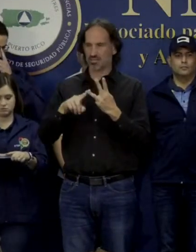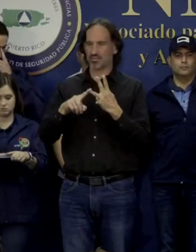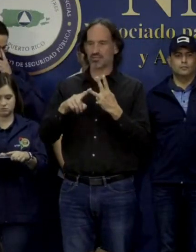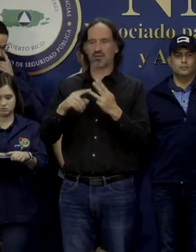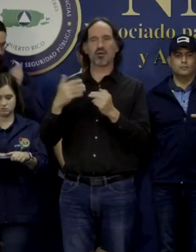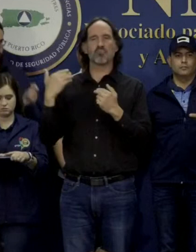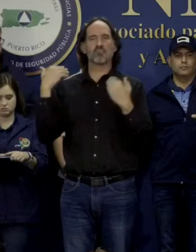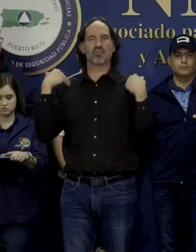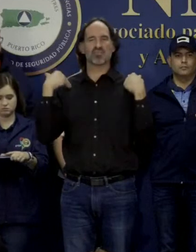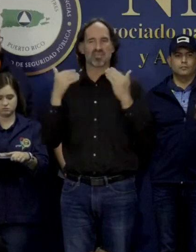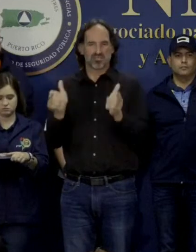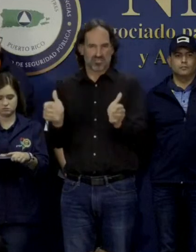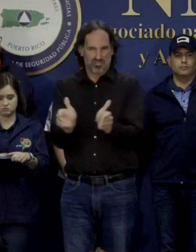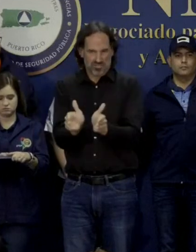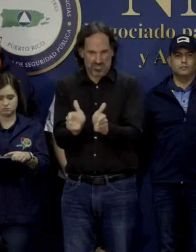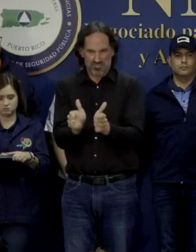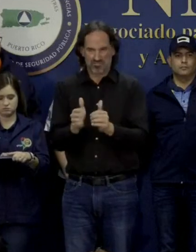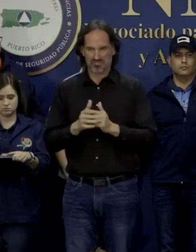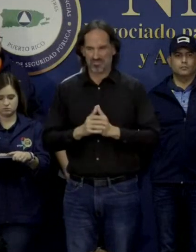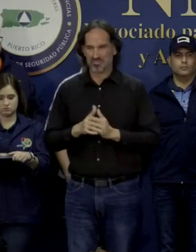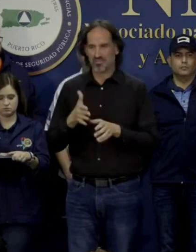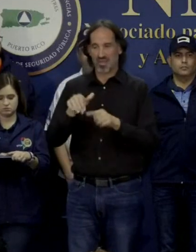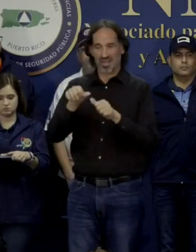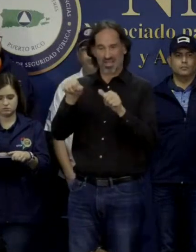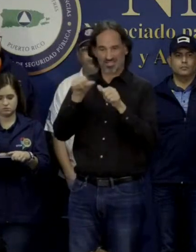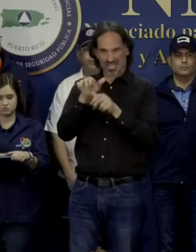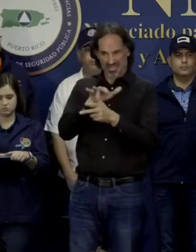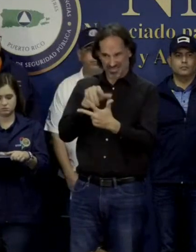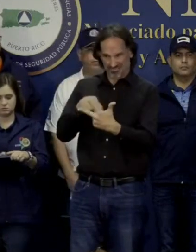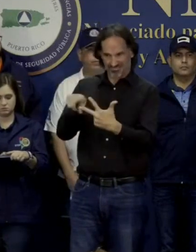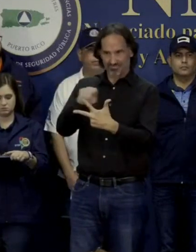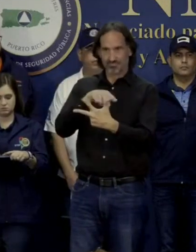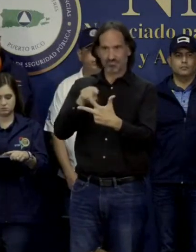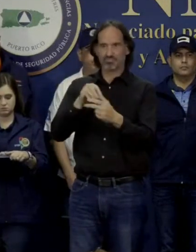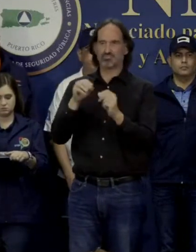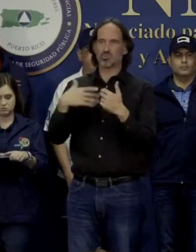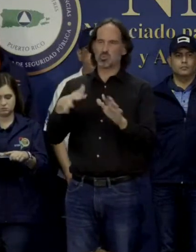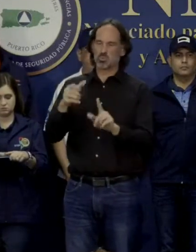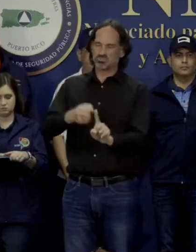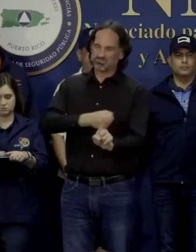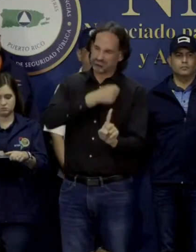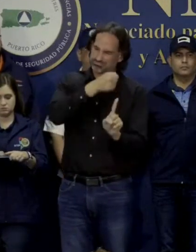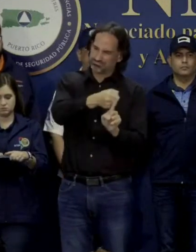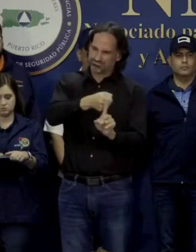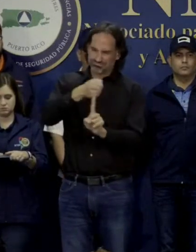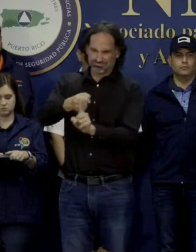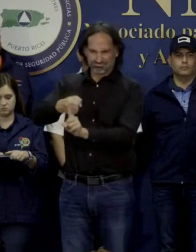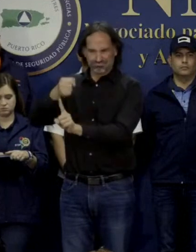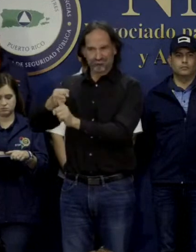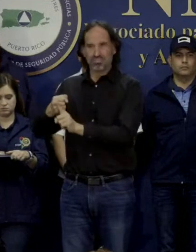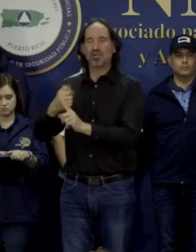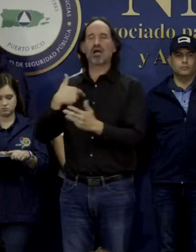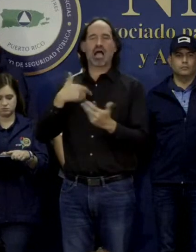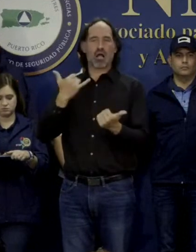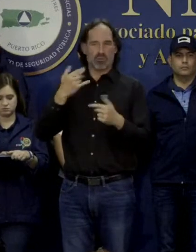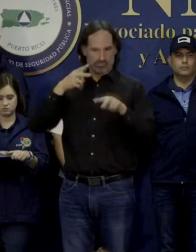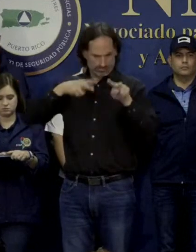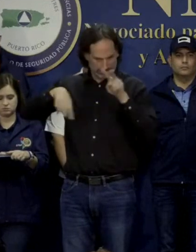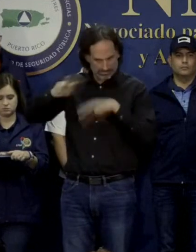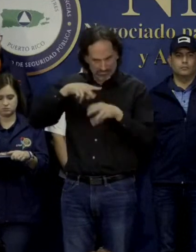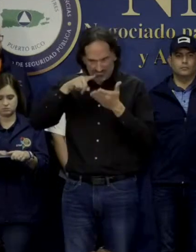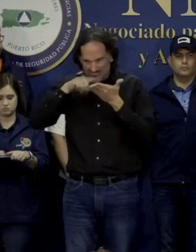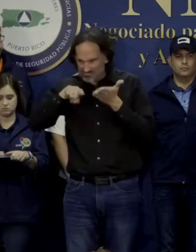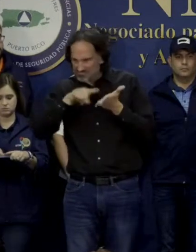varias comunicaciones que las pudimos ver, las retomamos, verificábamos a ver si eran positivas, otras no, que como quiera, en algunas de ellas pues